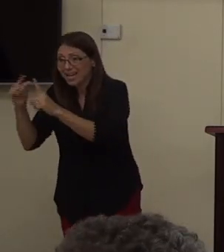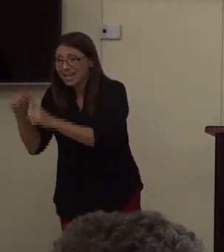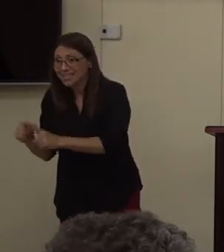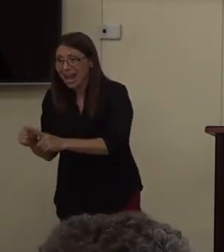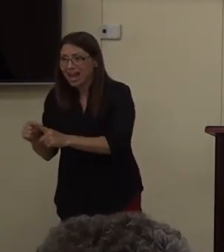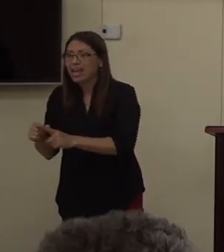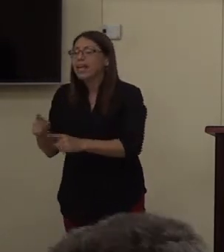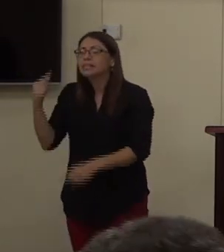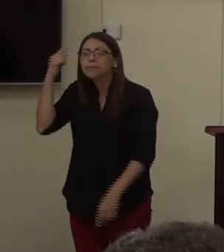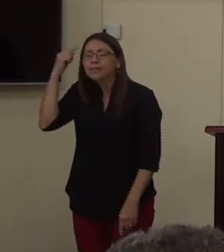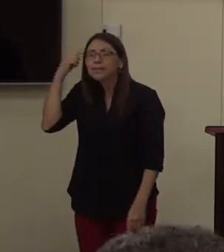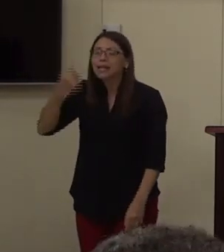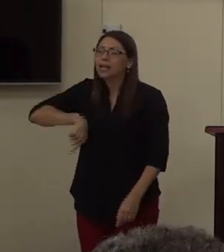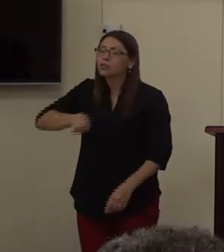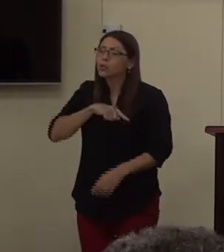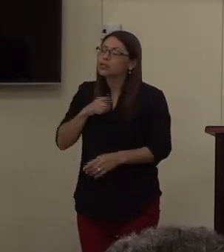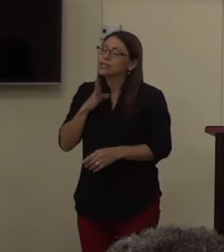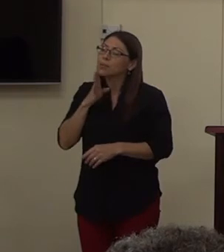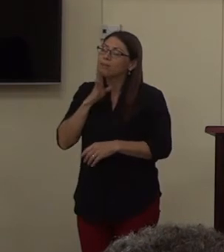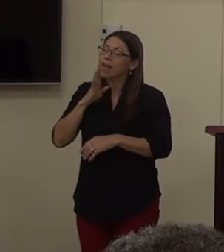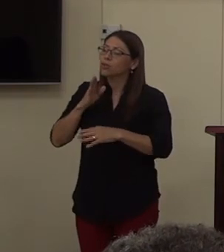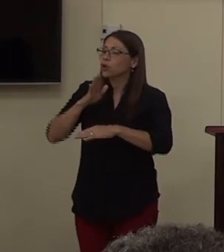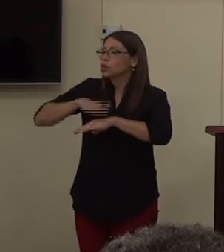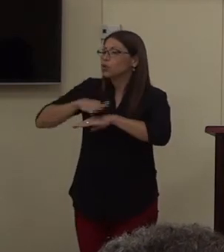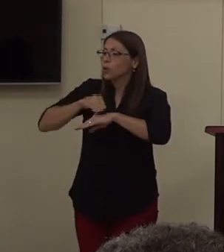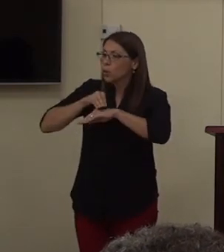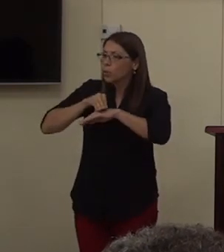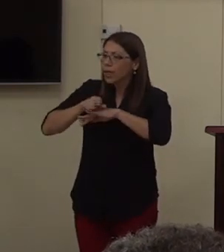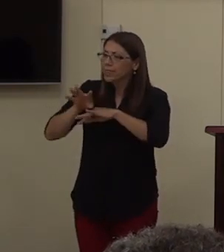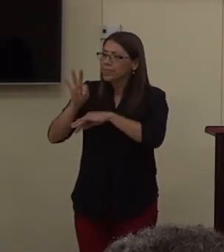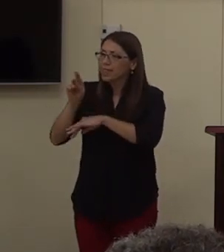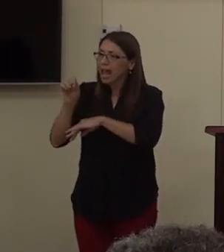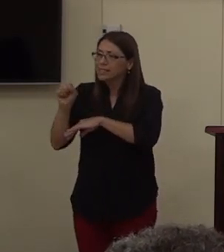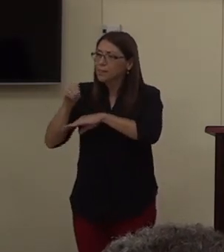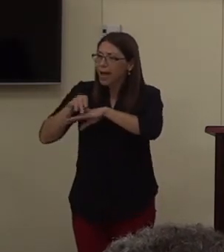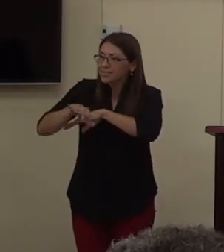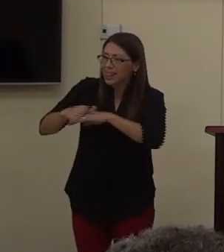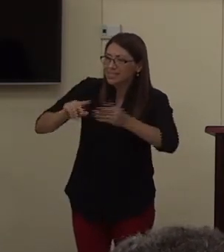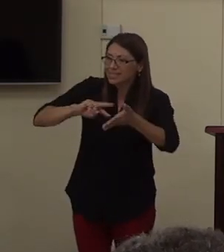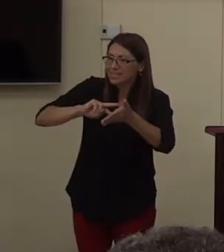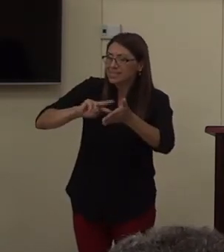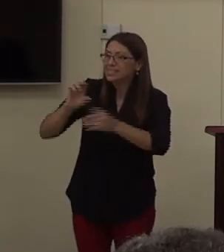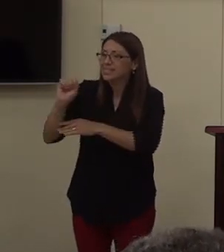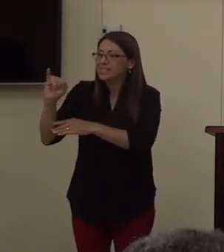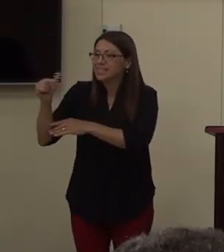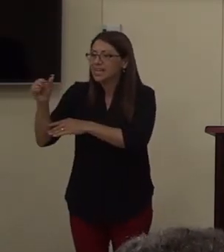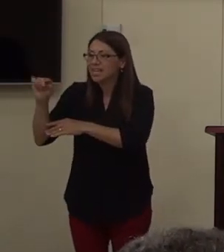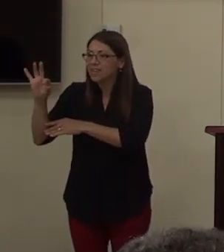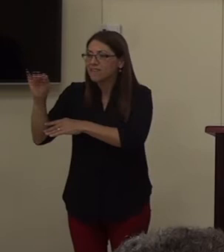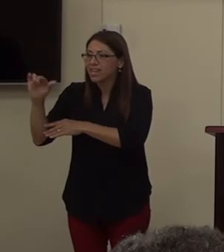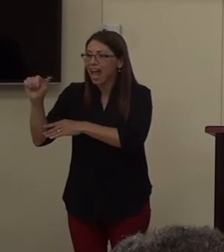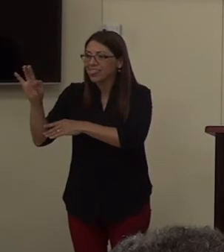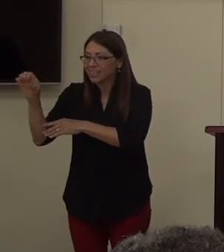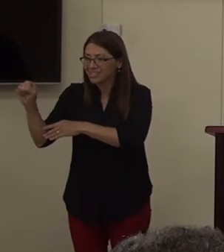estamos hablando de un trasvase de significantes. Los dos significados, los dos conceptos son iguales en la lengua A y en la lengua